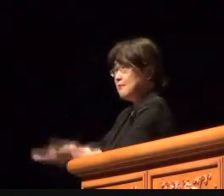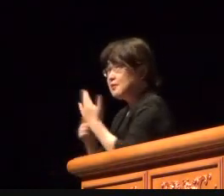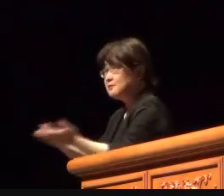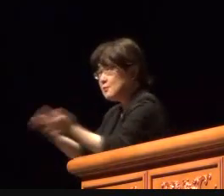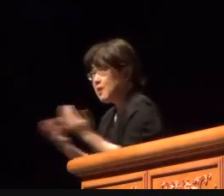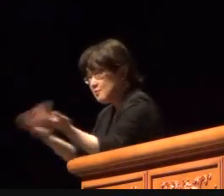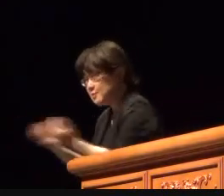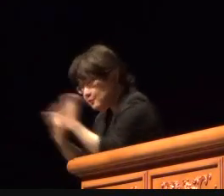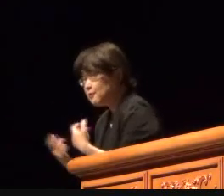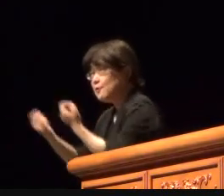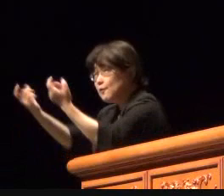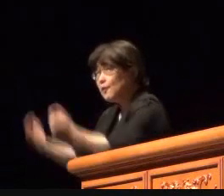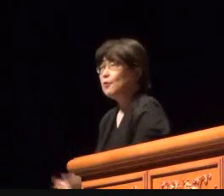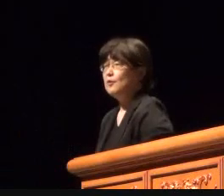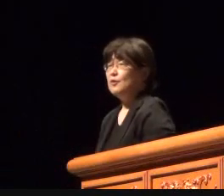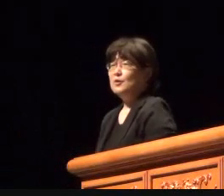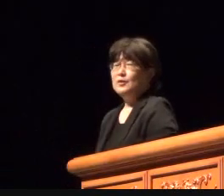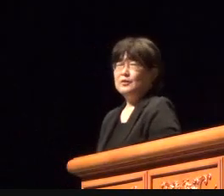私は長いこと